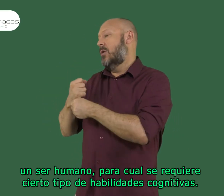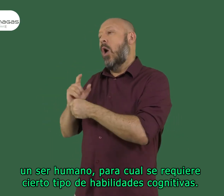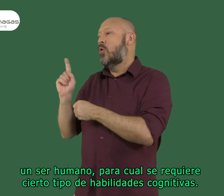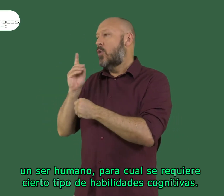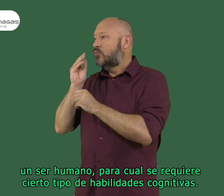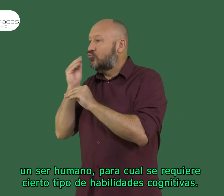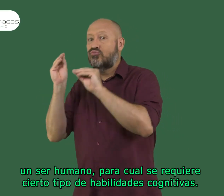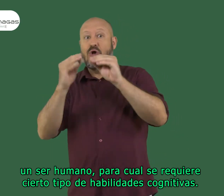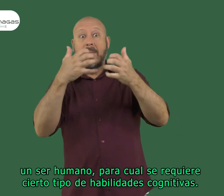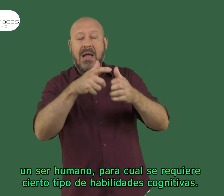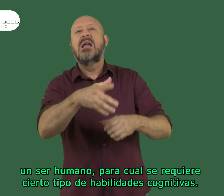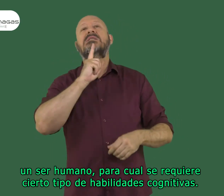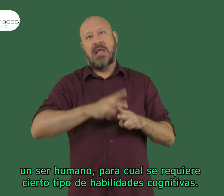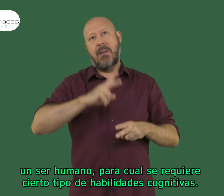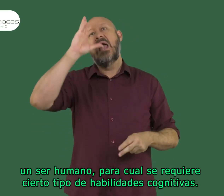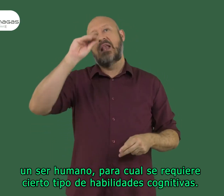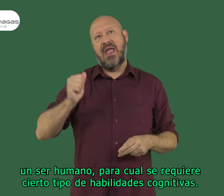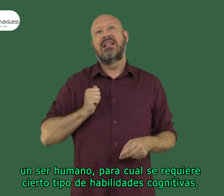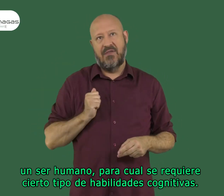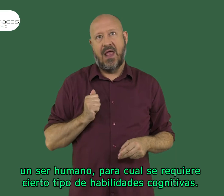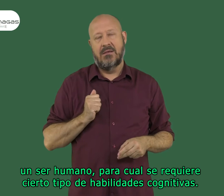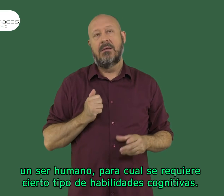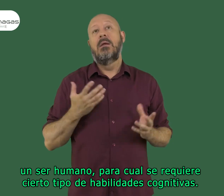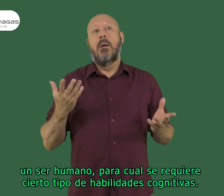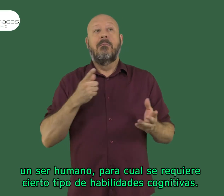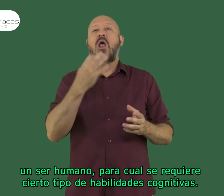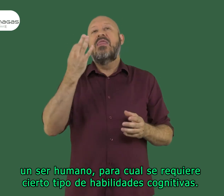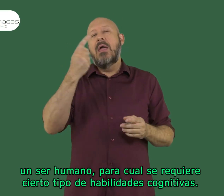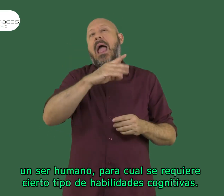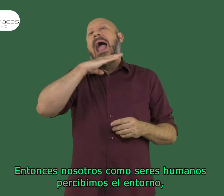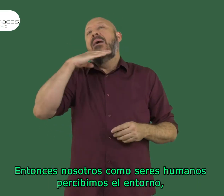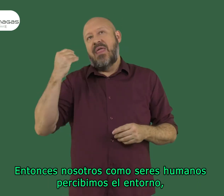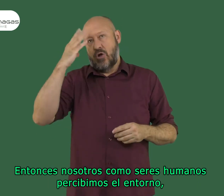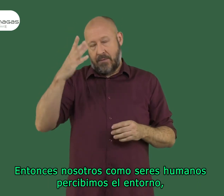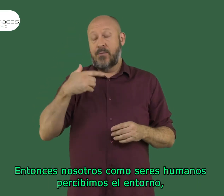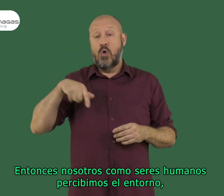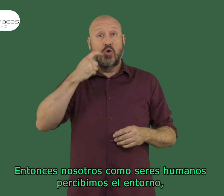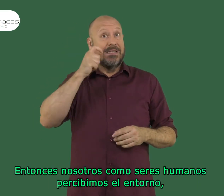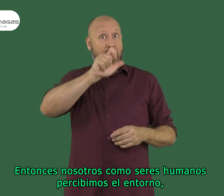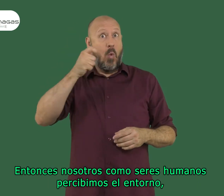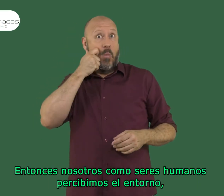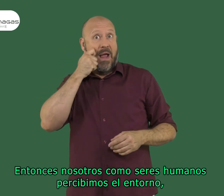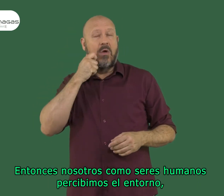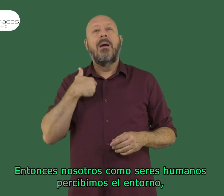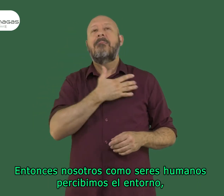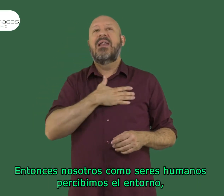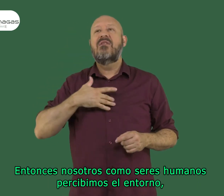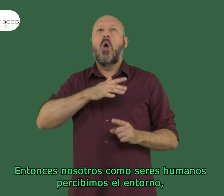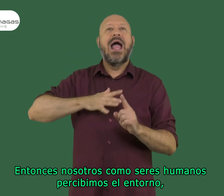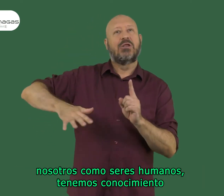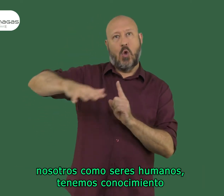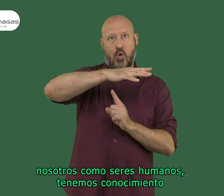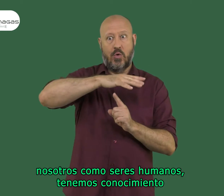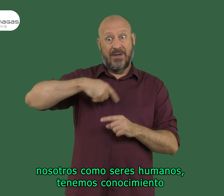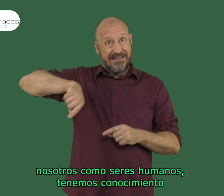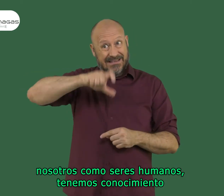un ser humano. Cual se requiere pues, cierto tipo de habilidades cognitivas. Entonces nosotros como seres humanos percibimos el entorno. Nosotros